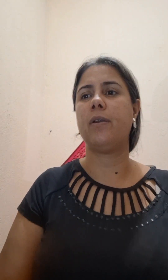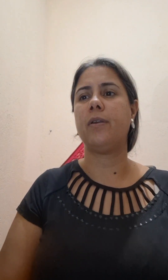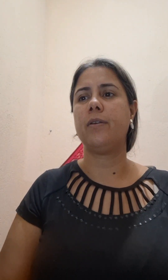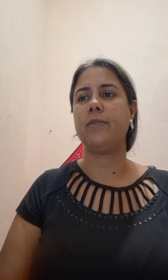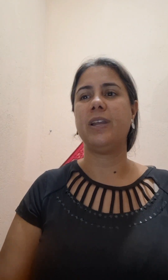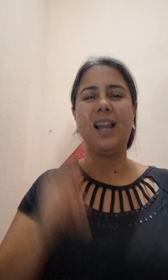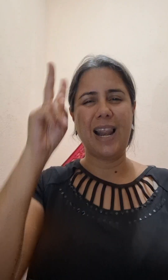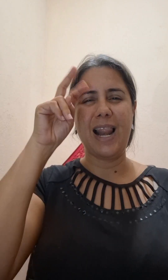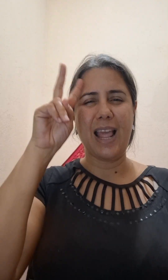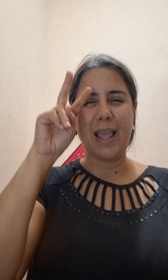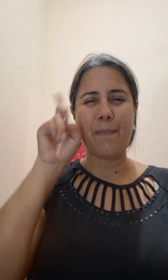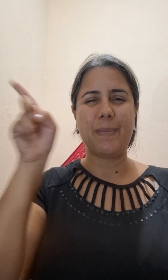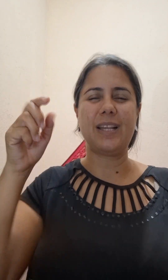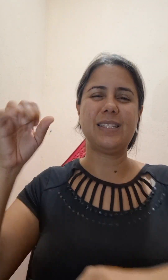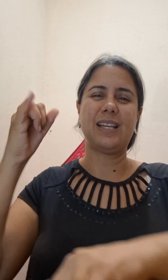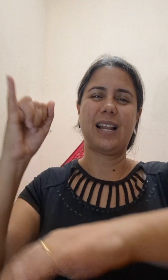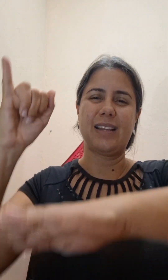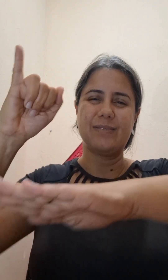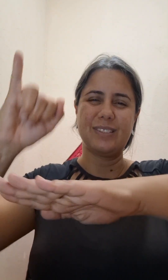Salmo 119.